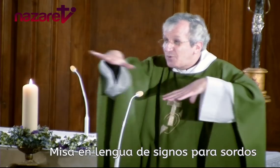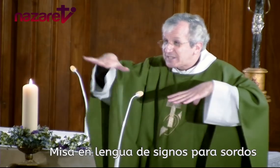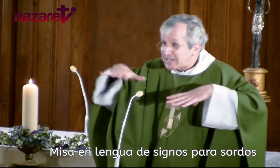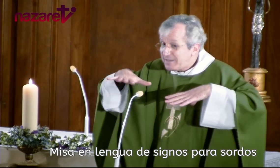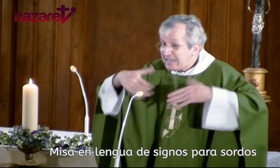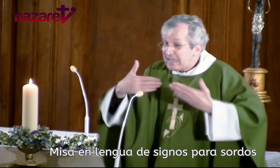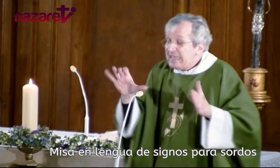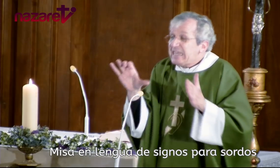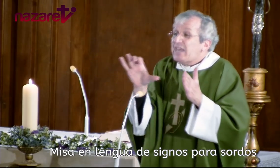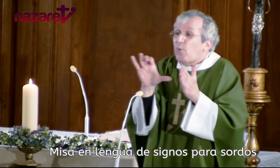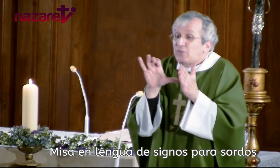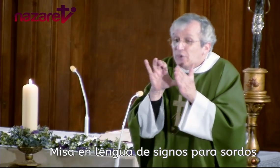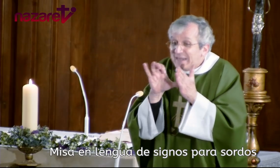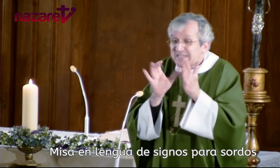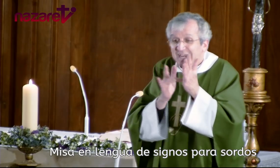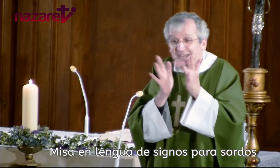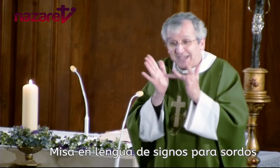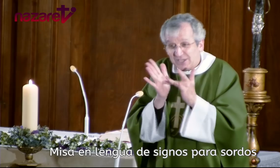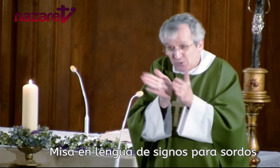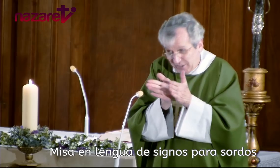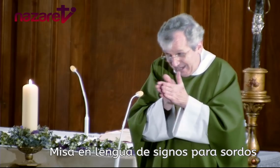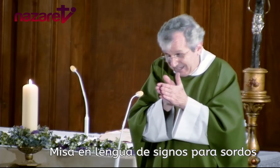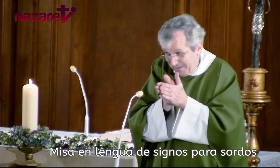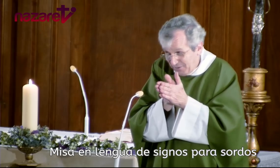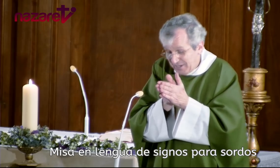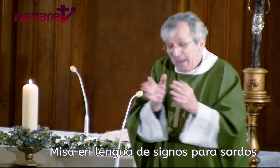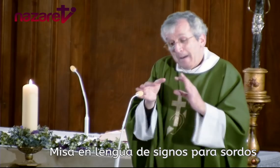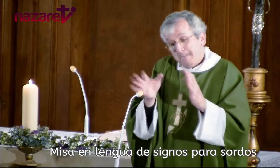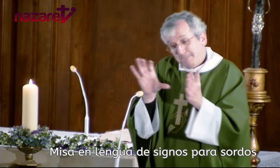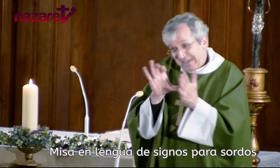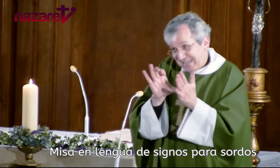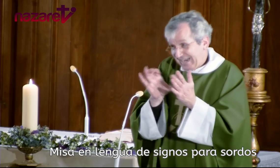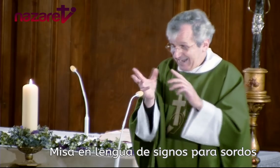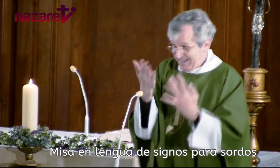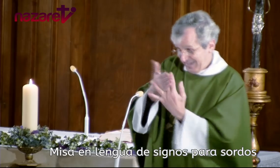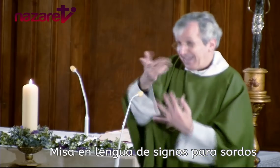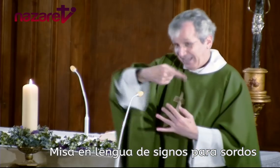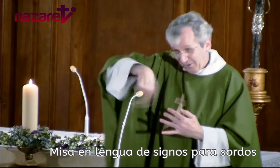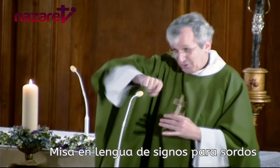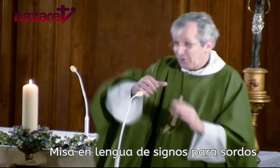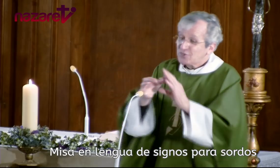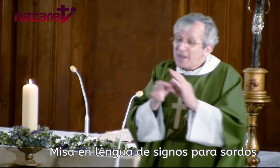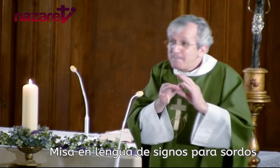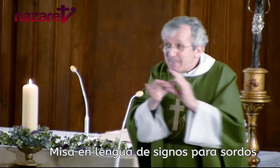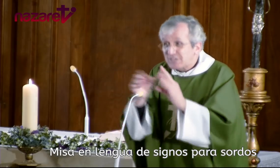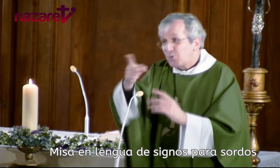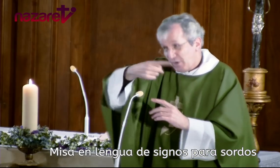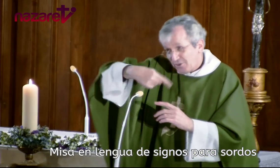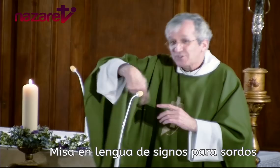nuestras vidas, y cuanto más cerca de Jesús estemos, más cerca entre nosotros, más unidos